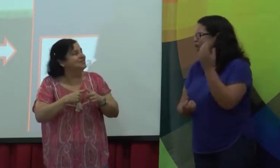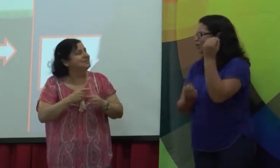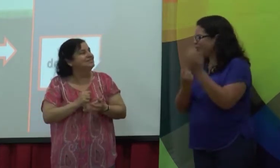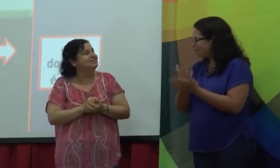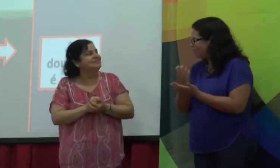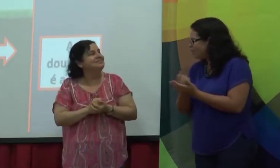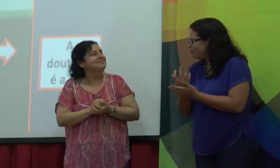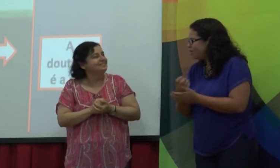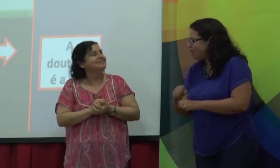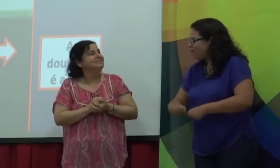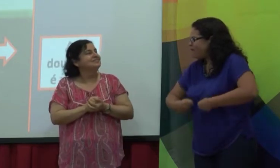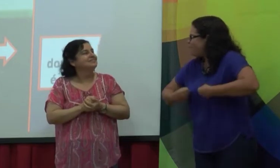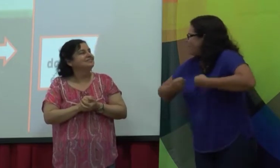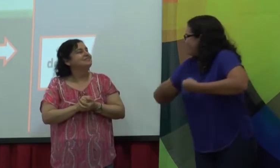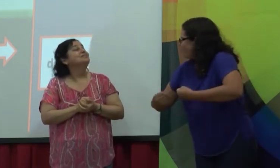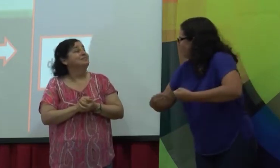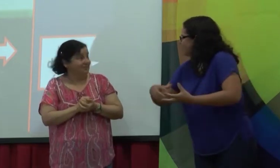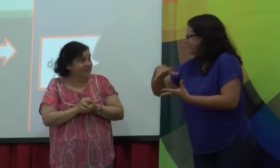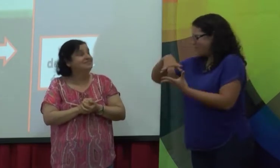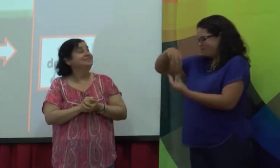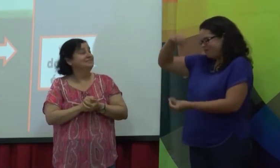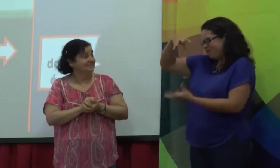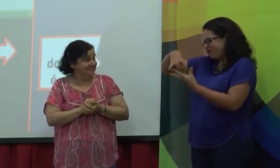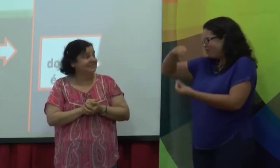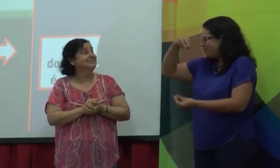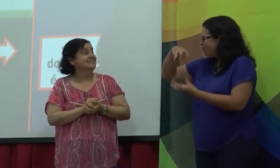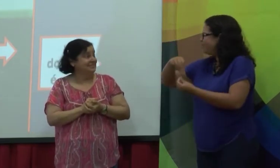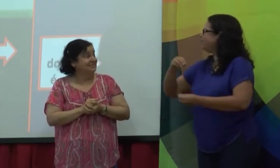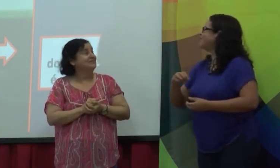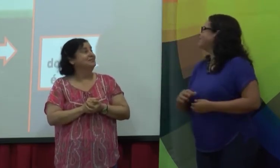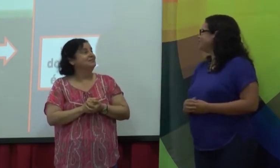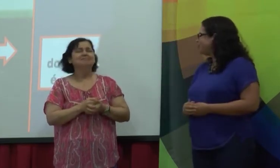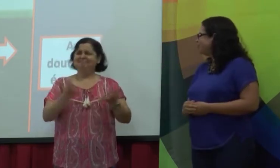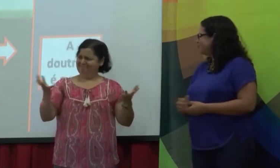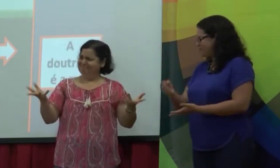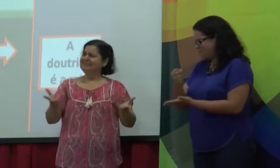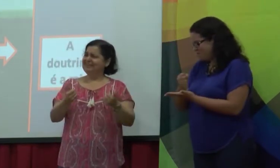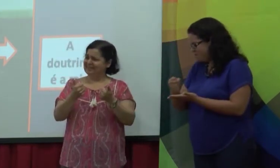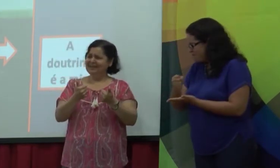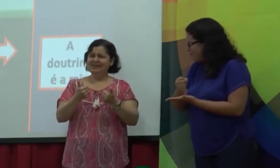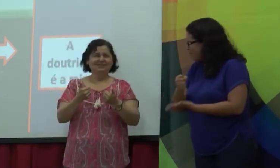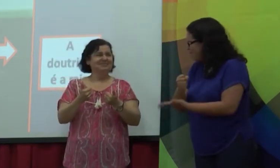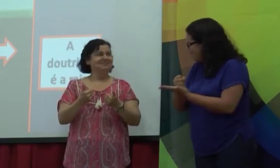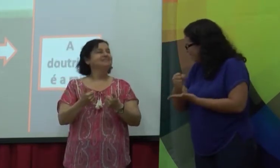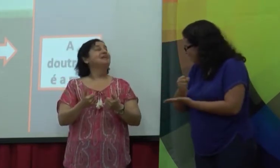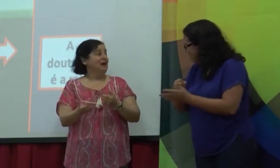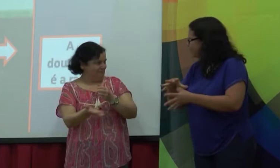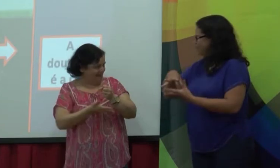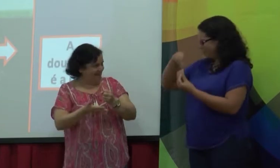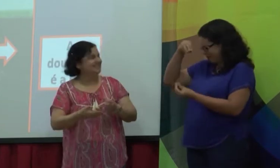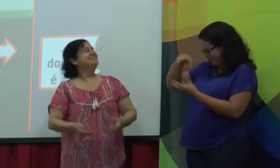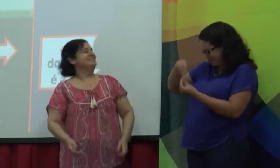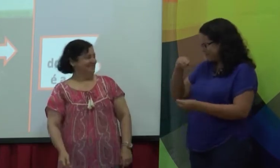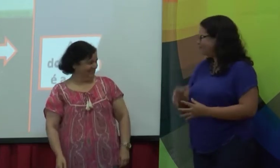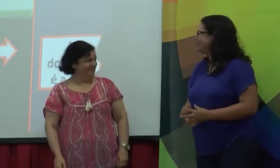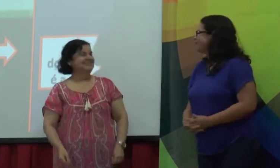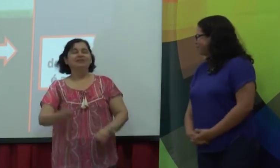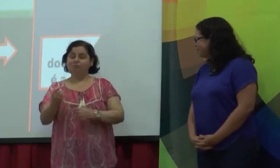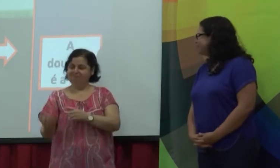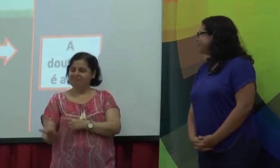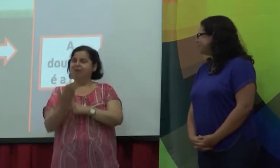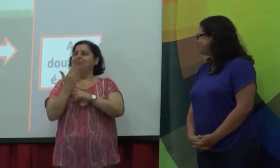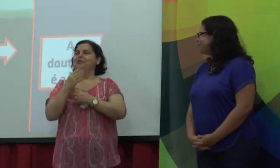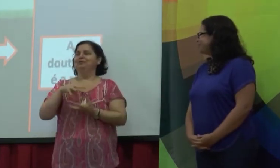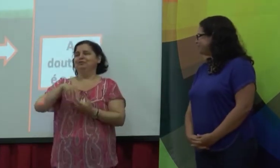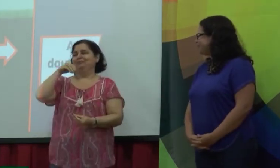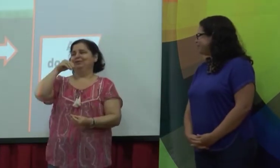doutrina espírita é o alicerce. Porque a doutrina espírita, ela fortalece o espírito. Ah, que maravilhoso! É a base